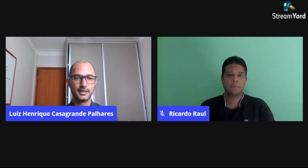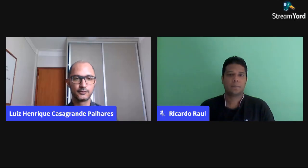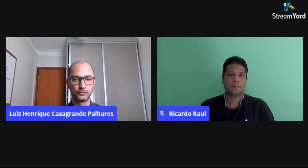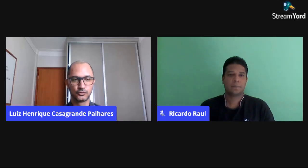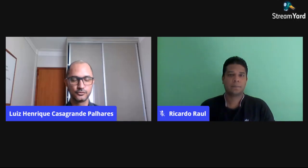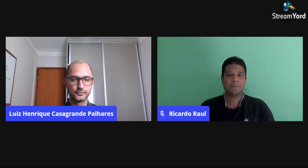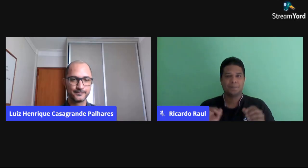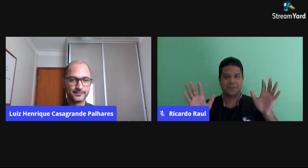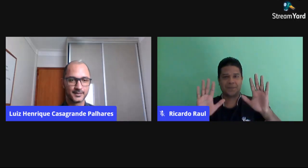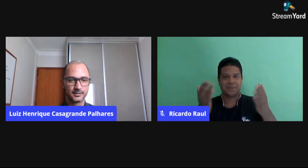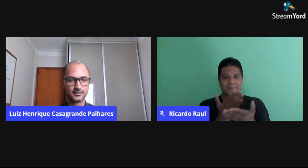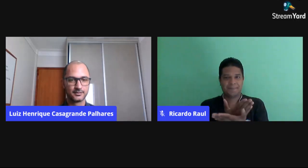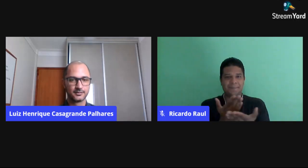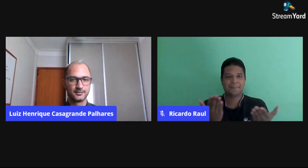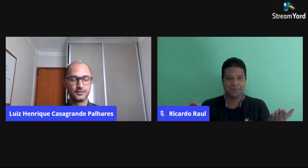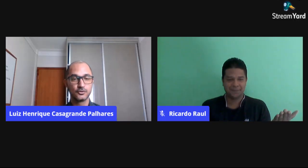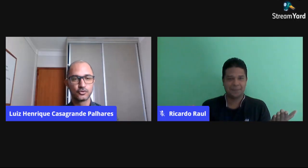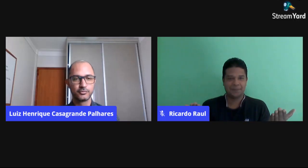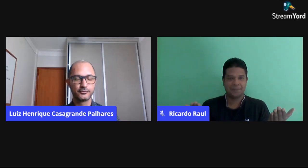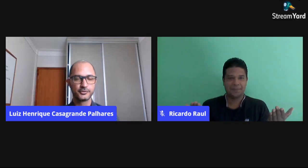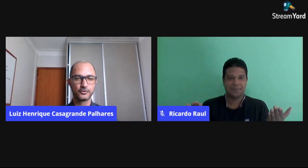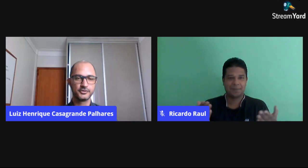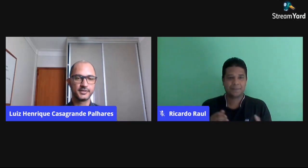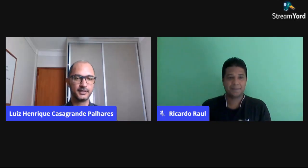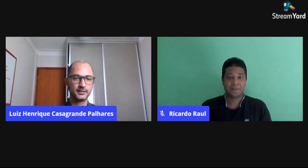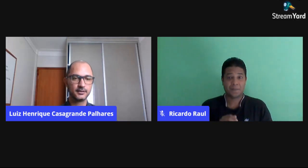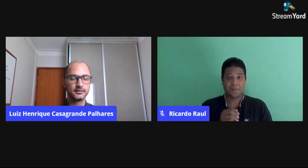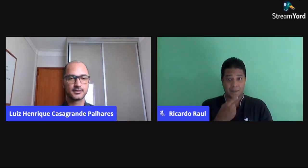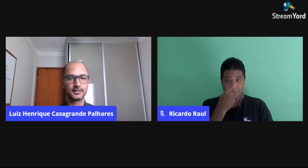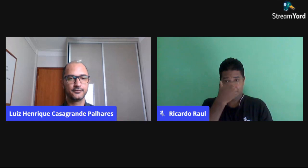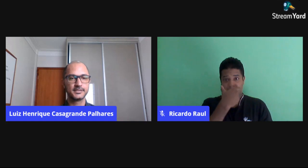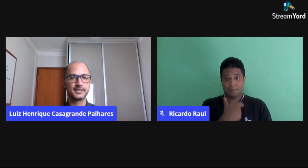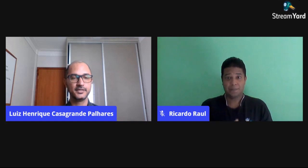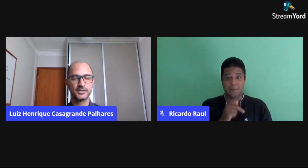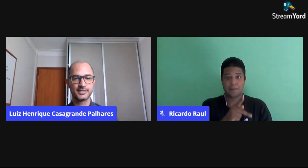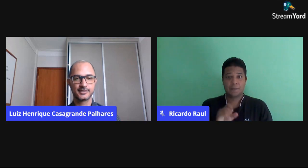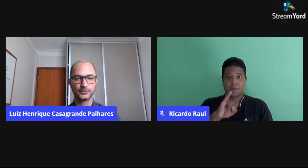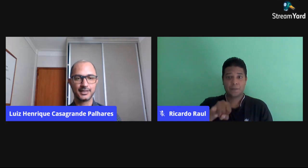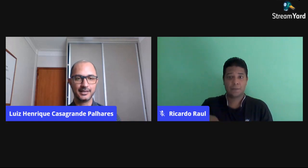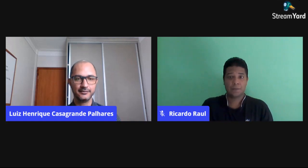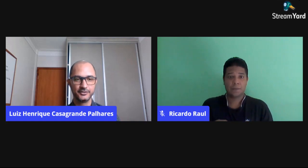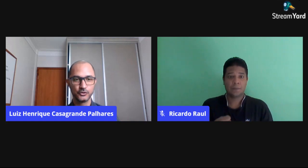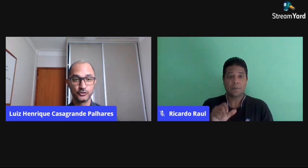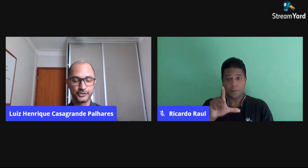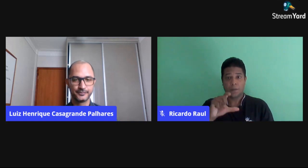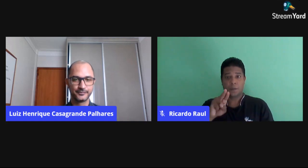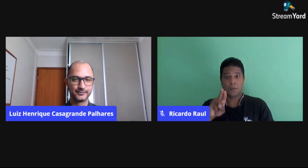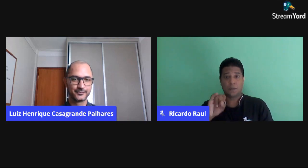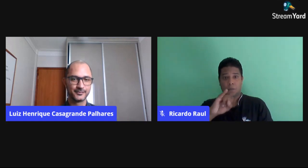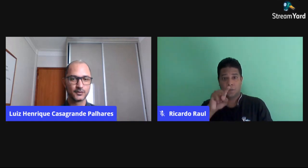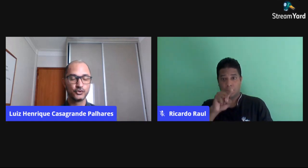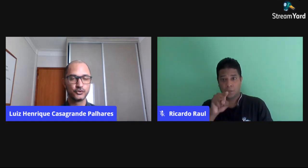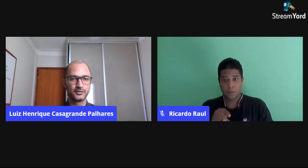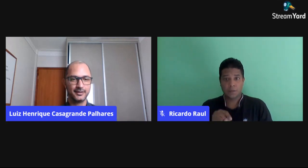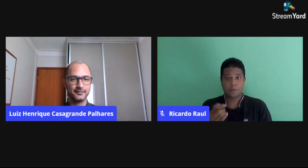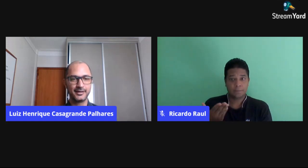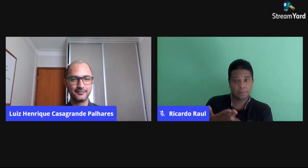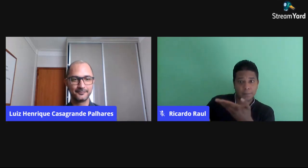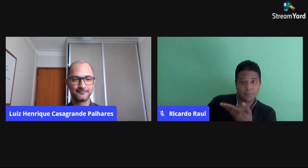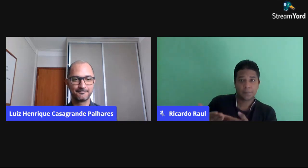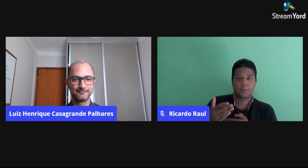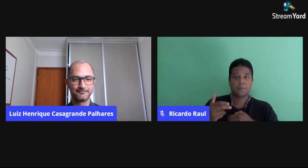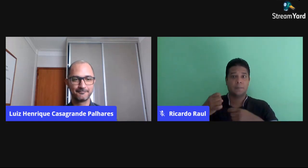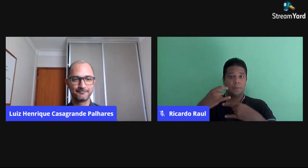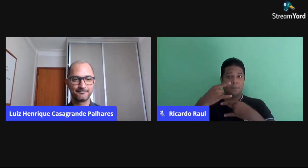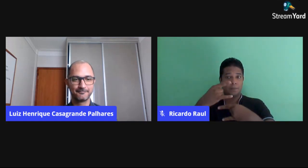Olá a todos, sou o professor Luiz Henrique e estarei fazendo a mediação da live de hoje, cujo tema